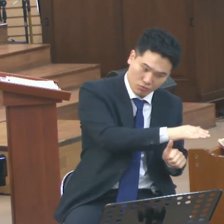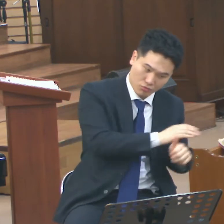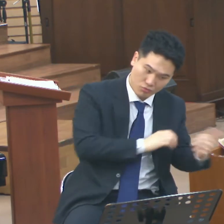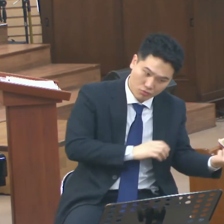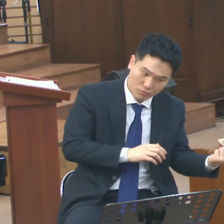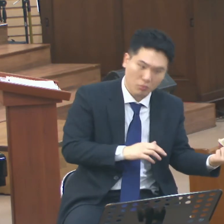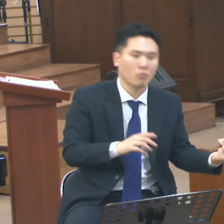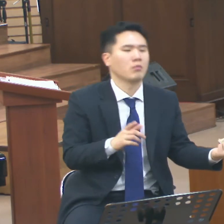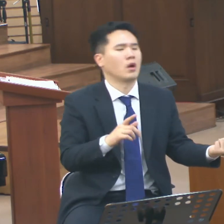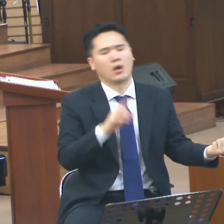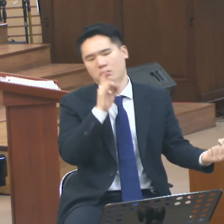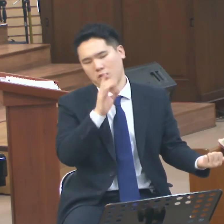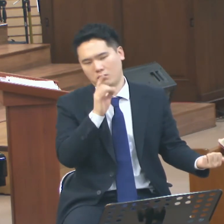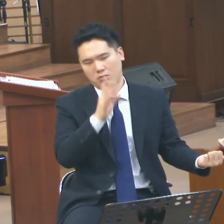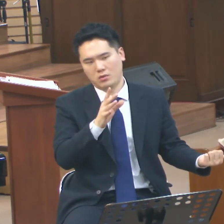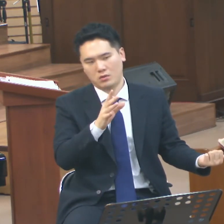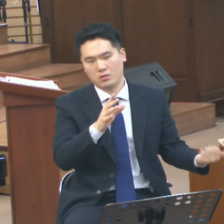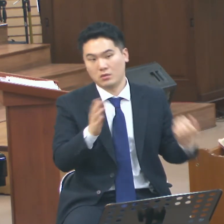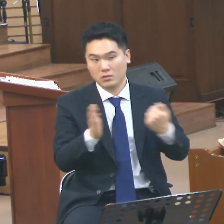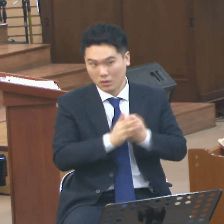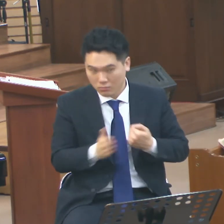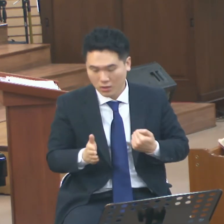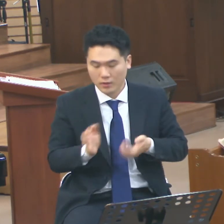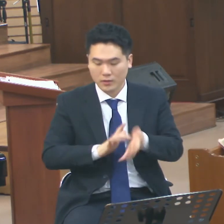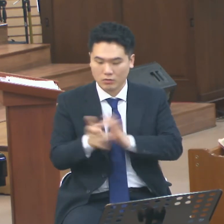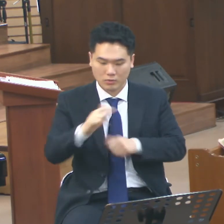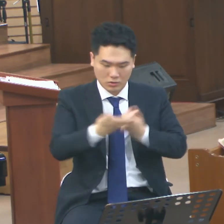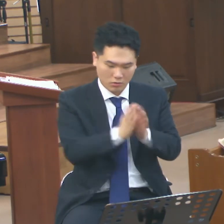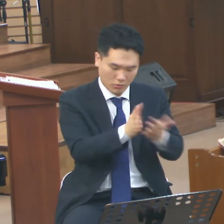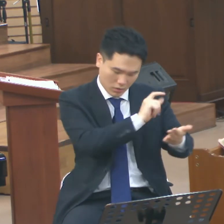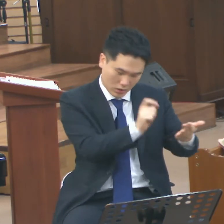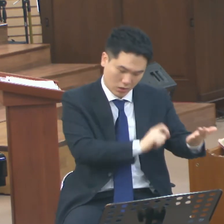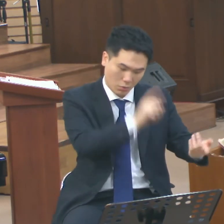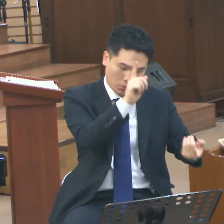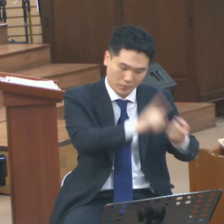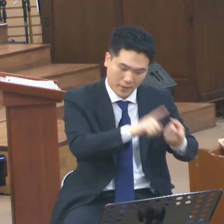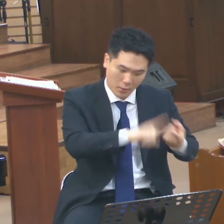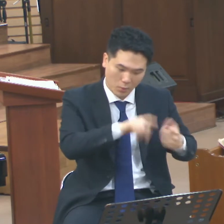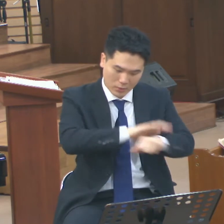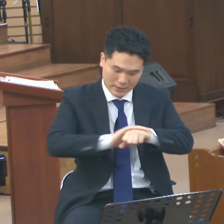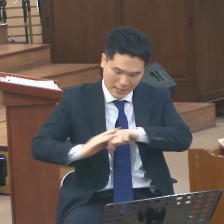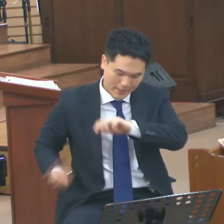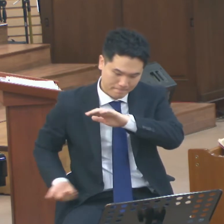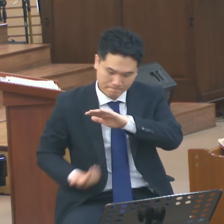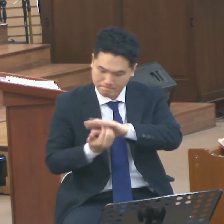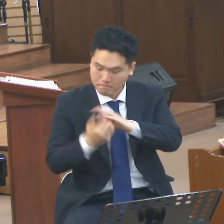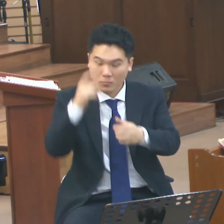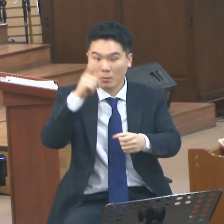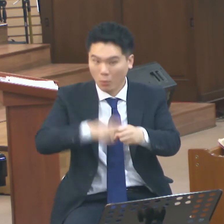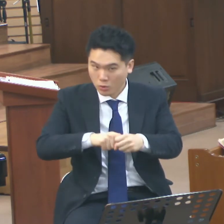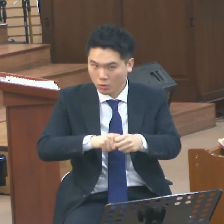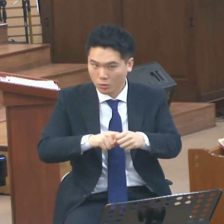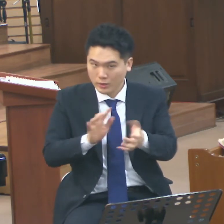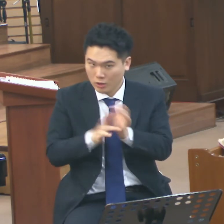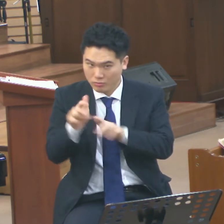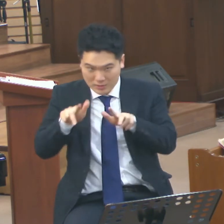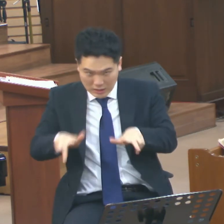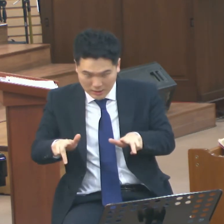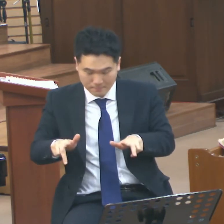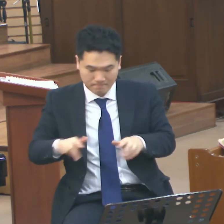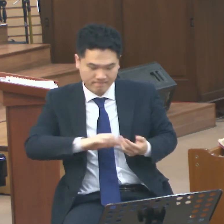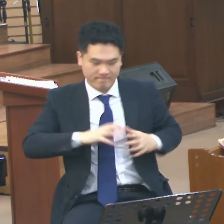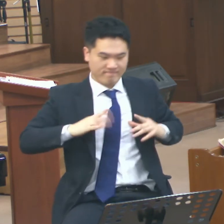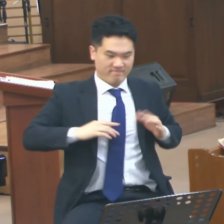무너지는 거예요. 예수님이 돌아가실 때가 오기는 오는데 지금은 몸을 낮추고 사람들에게 그렇게